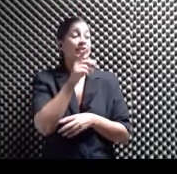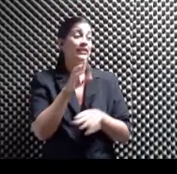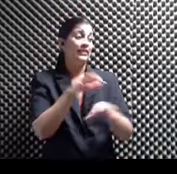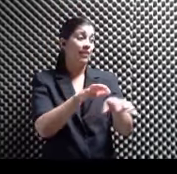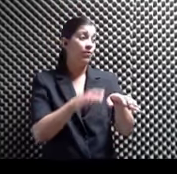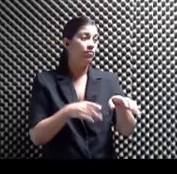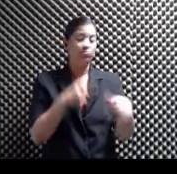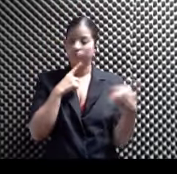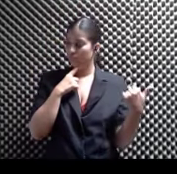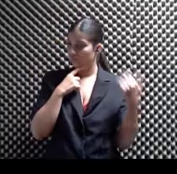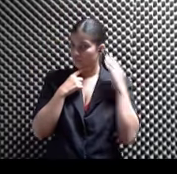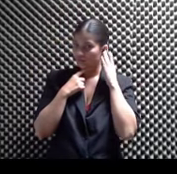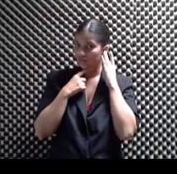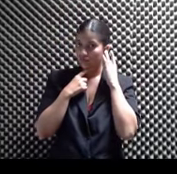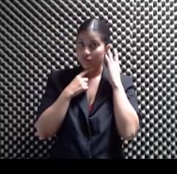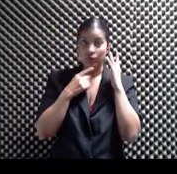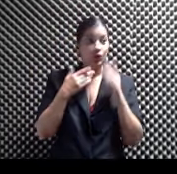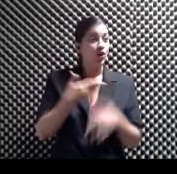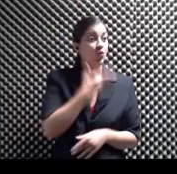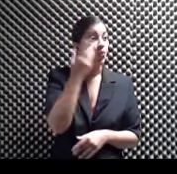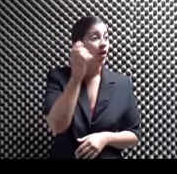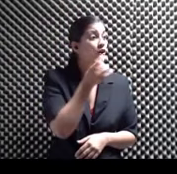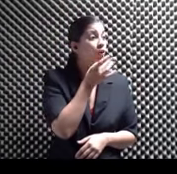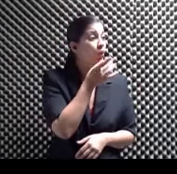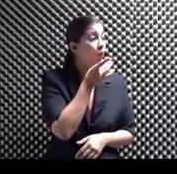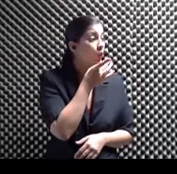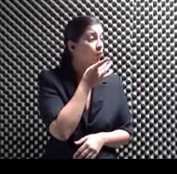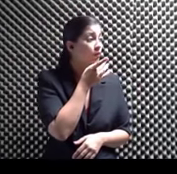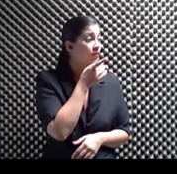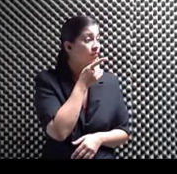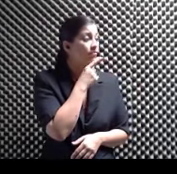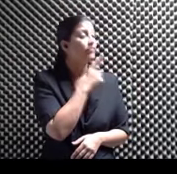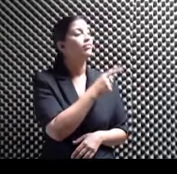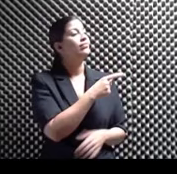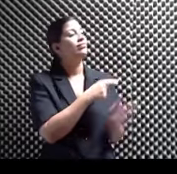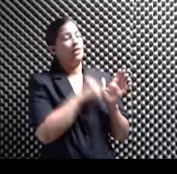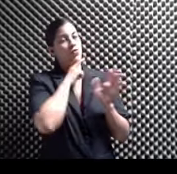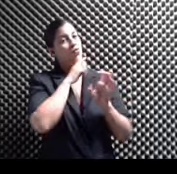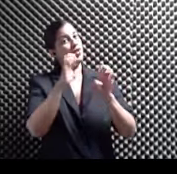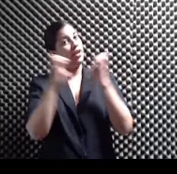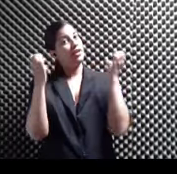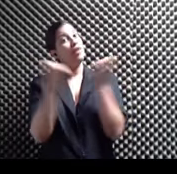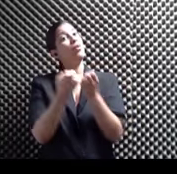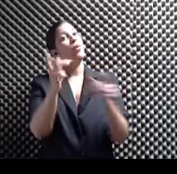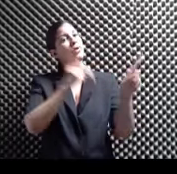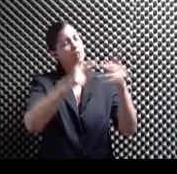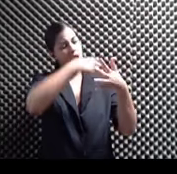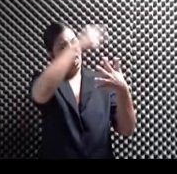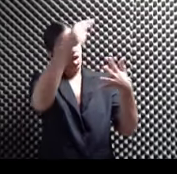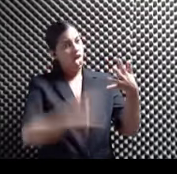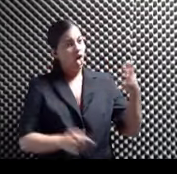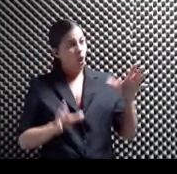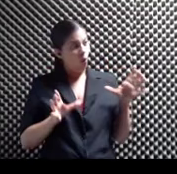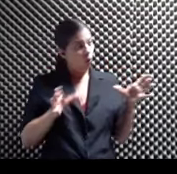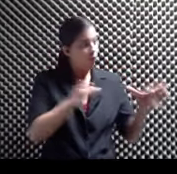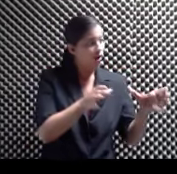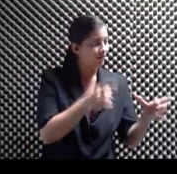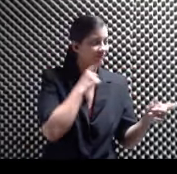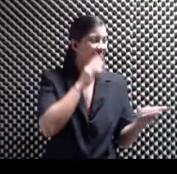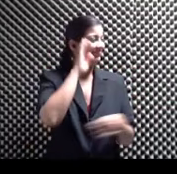no había semáforos. Luz está aquí con nosotros. Bueno, al menos un representante. Exacto. Porque es un equipo grande, gente. Es un equipo grande.